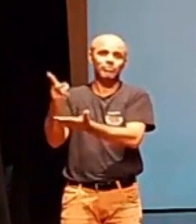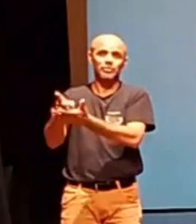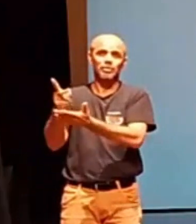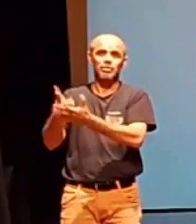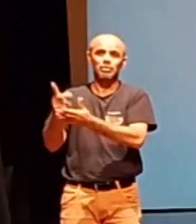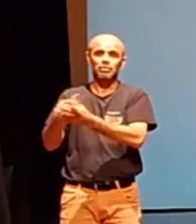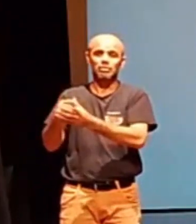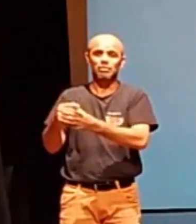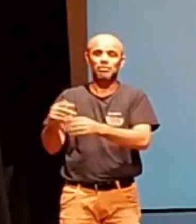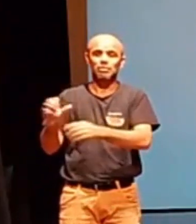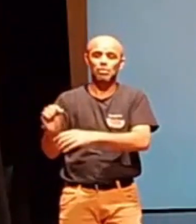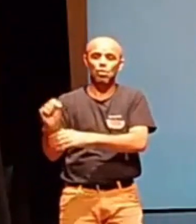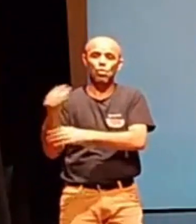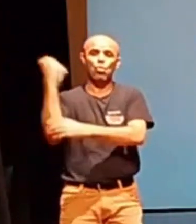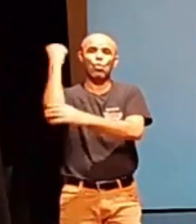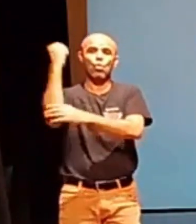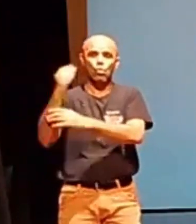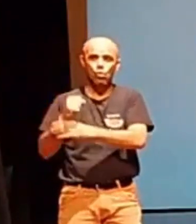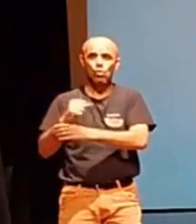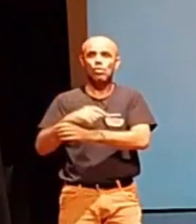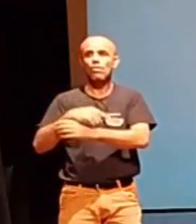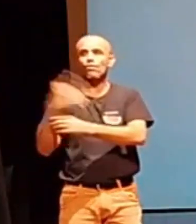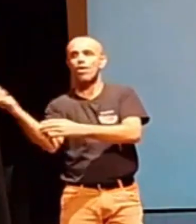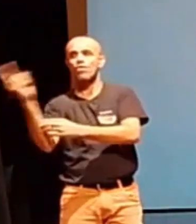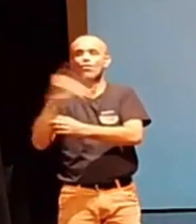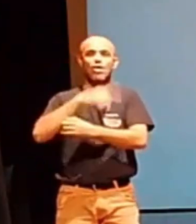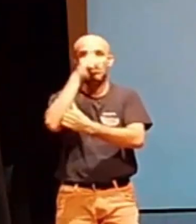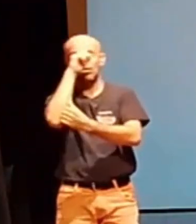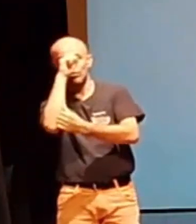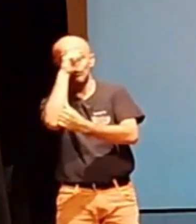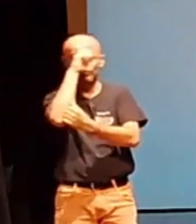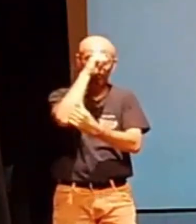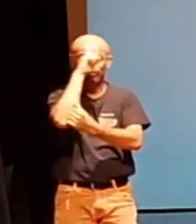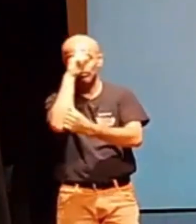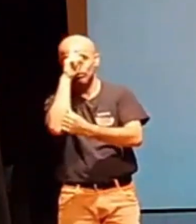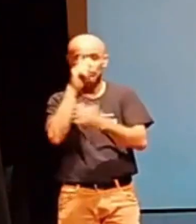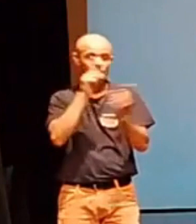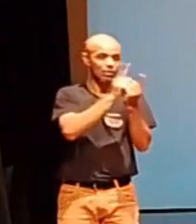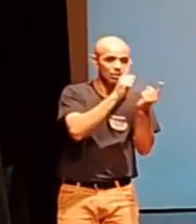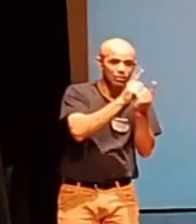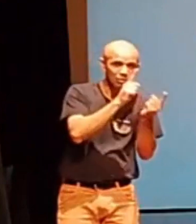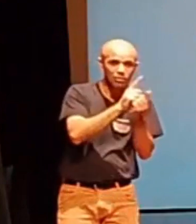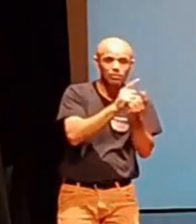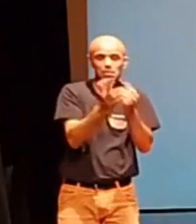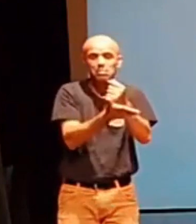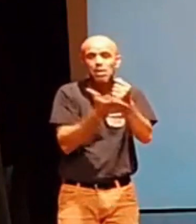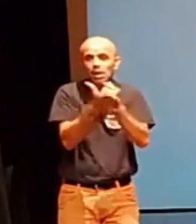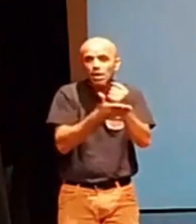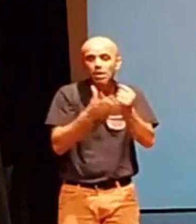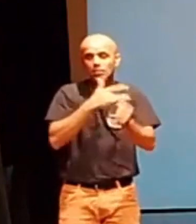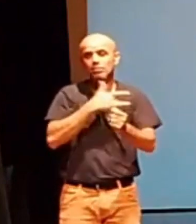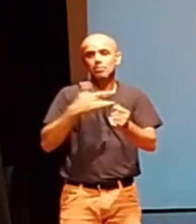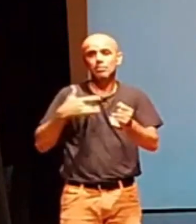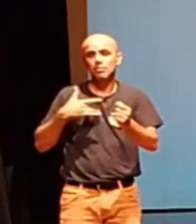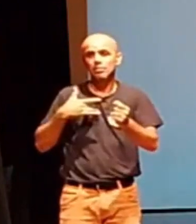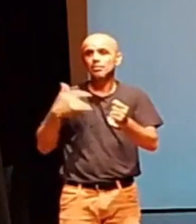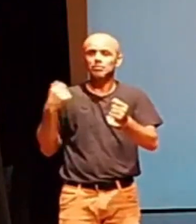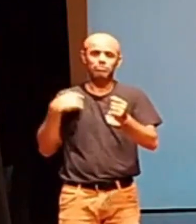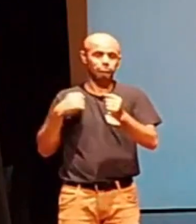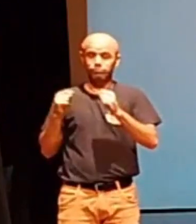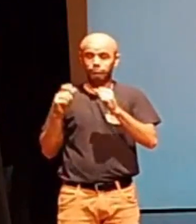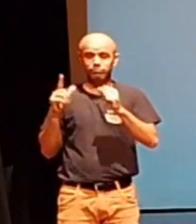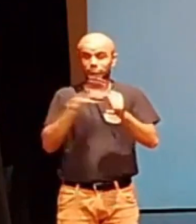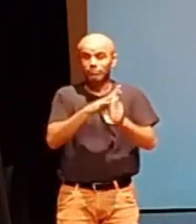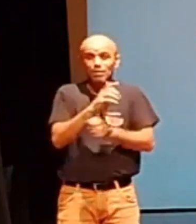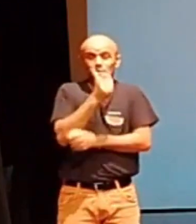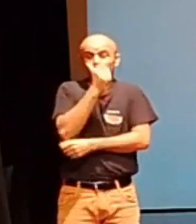idas recorrentes ao hospital, ao pronto-socorro, ao atendimento primário de saúde, sobrecarregando muitas